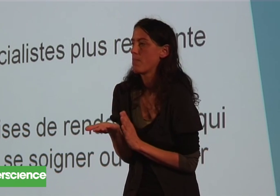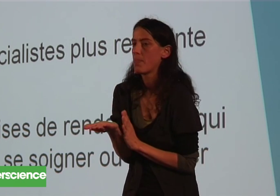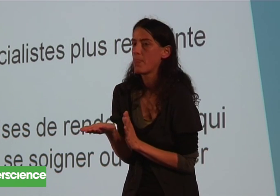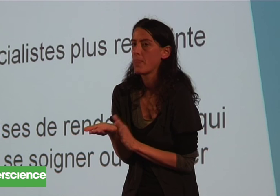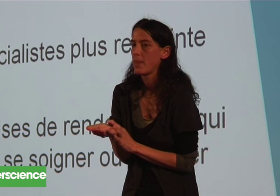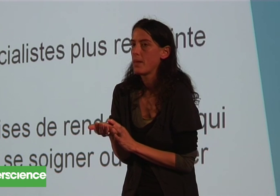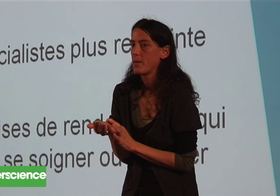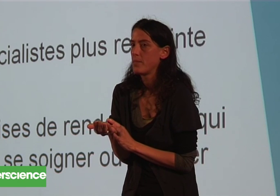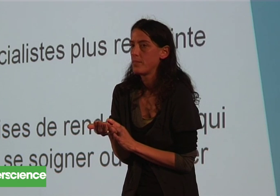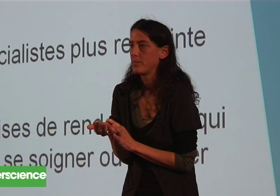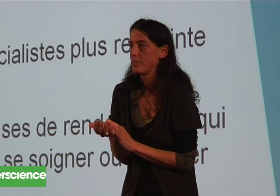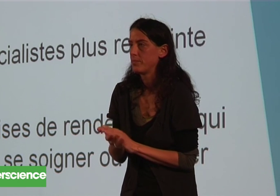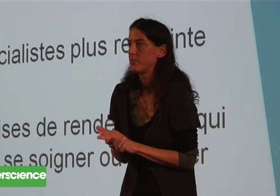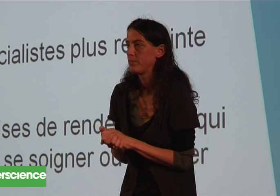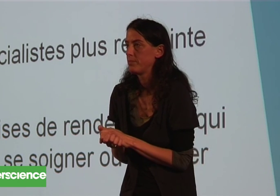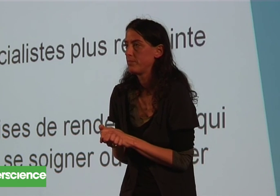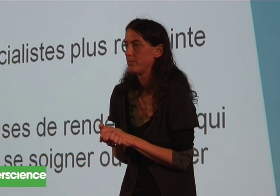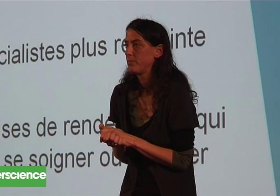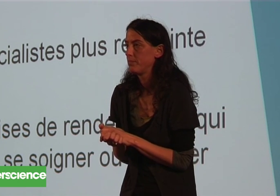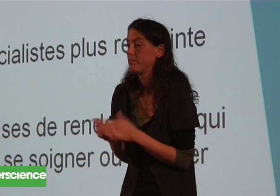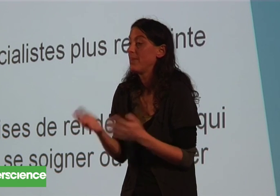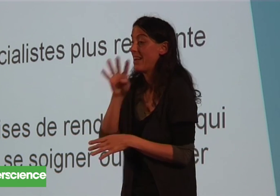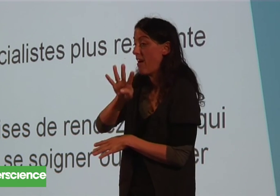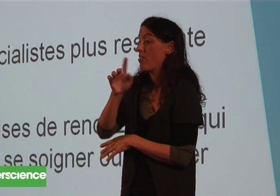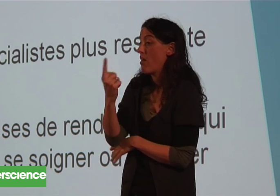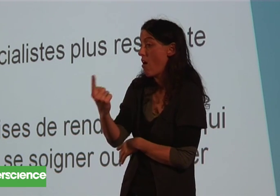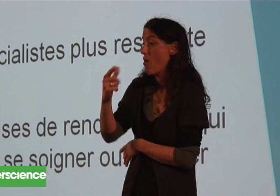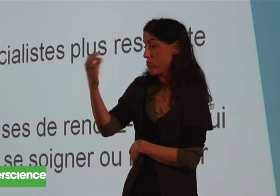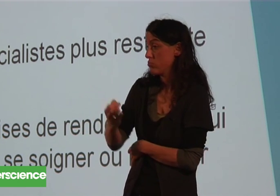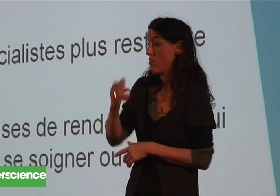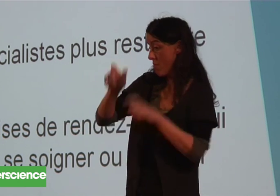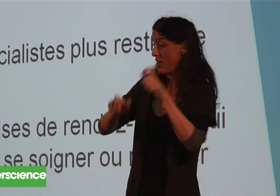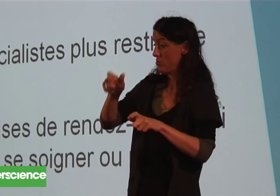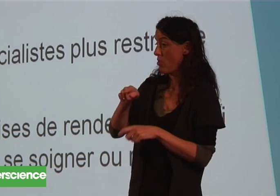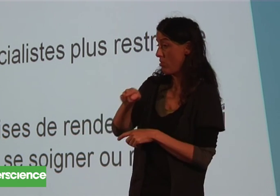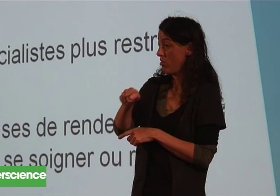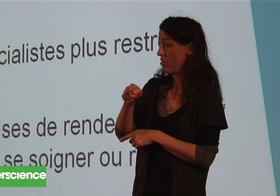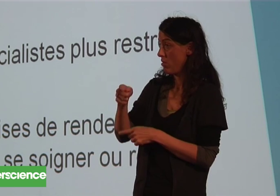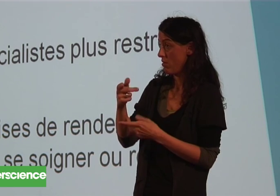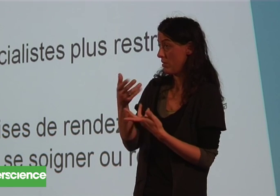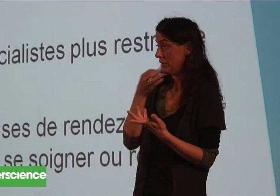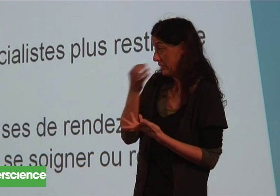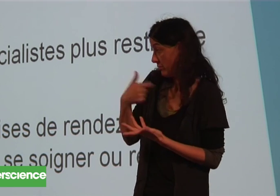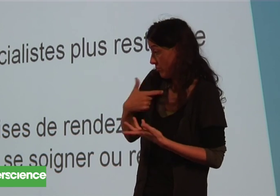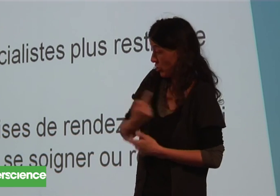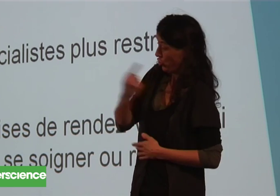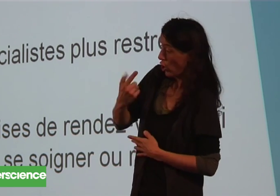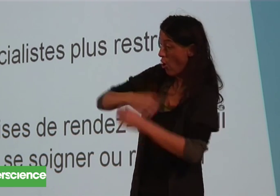de l'échantillon, en fait, on a 41% des personnes qui déclarent avoir des difficultés pour prendre des rendez-vous.